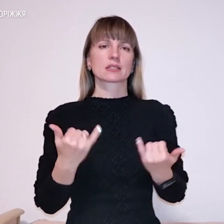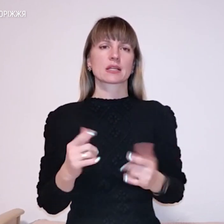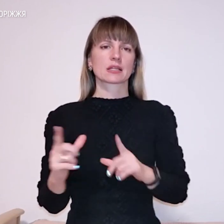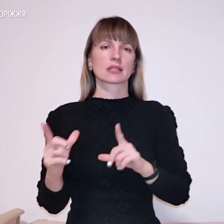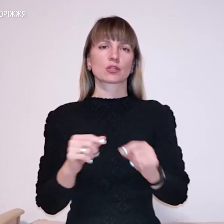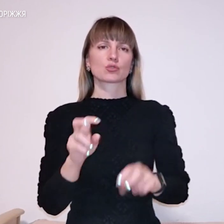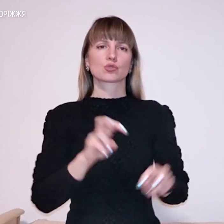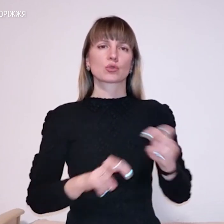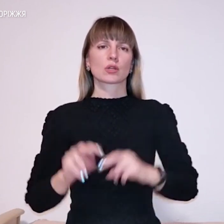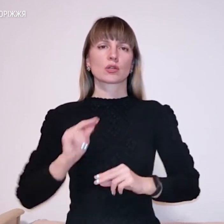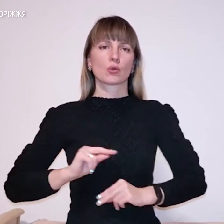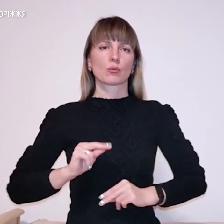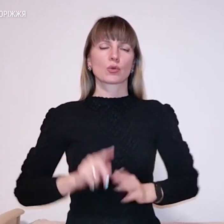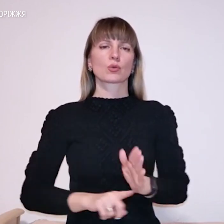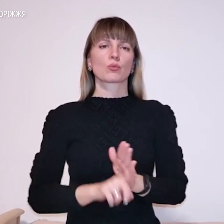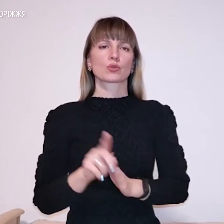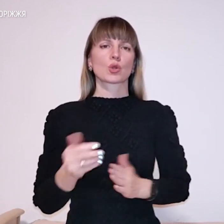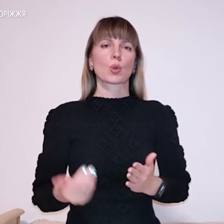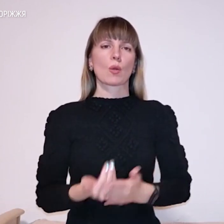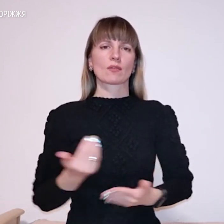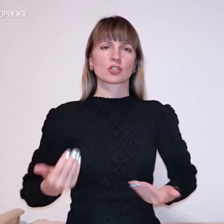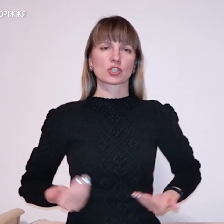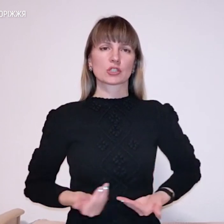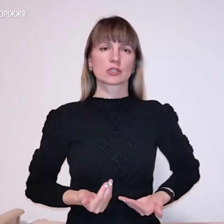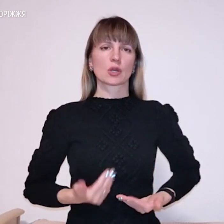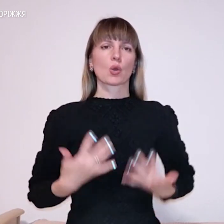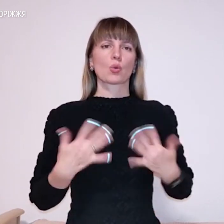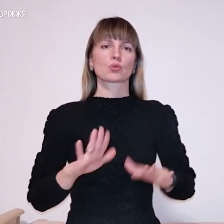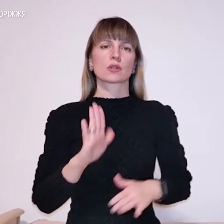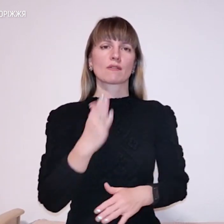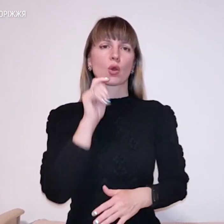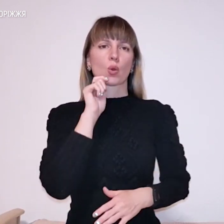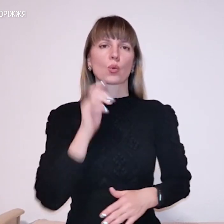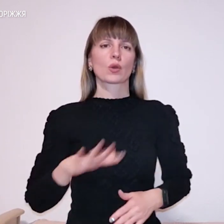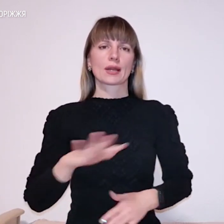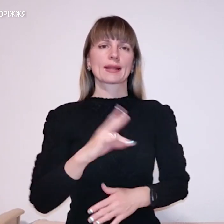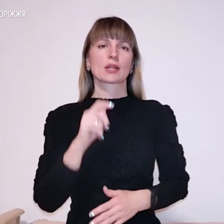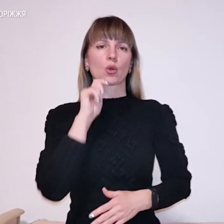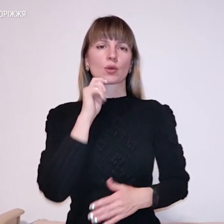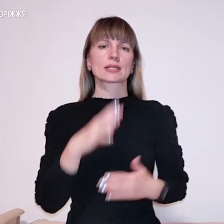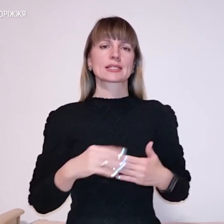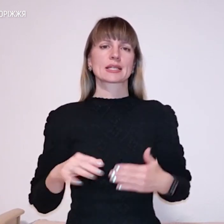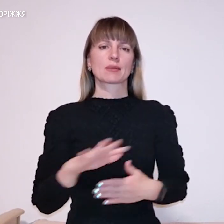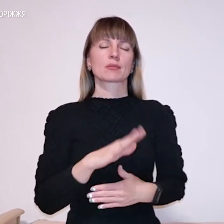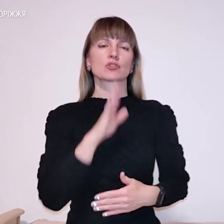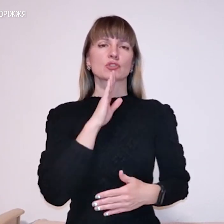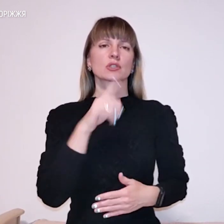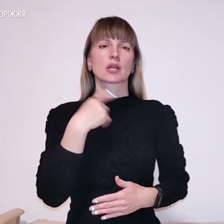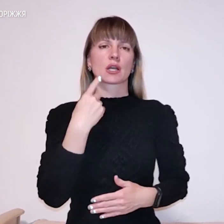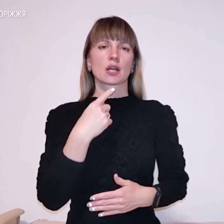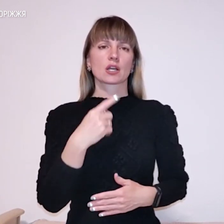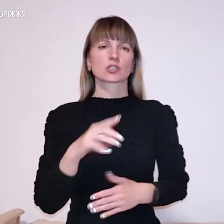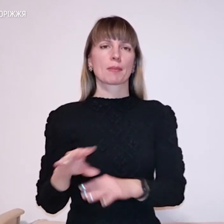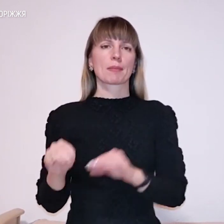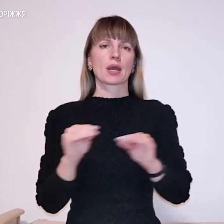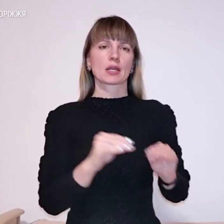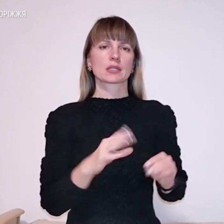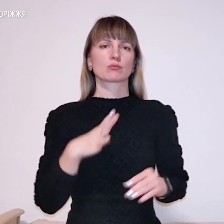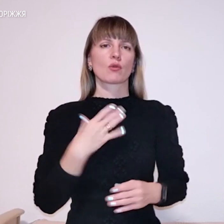шукати роботу, починати нове життя. Вже в Україні, на українській землі. Жінка каже, переїзд був дуже важким.